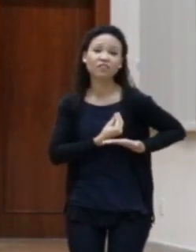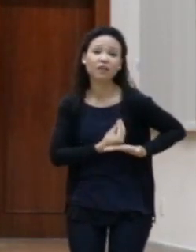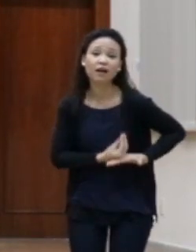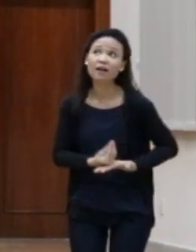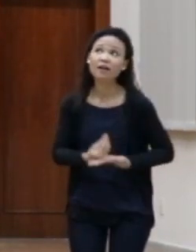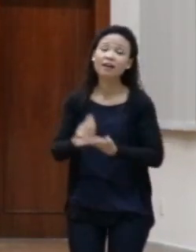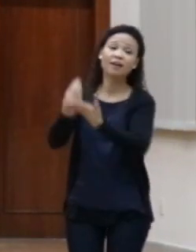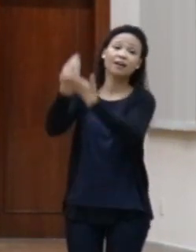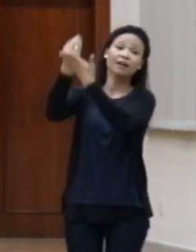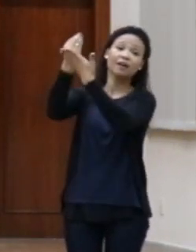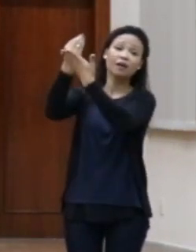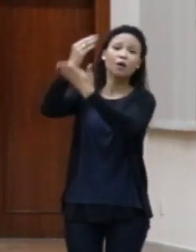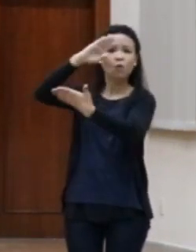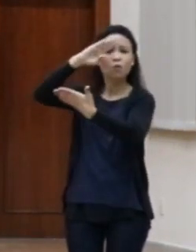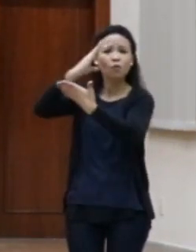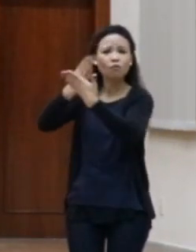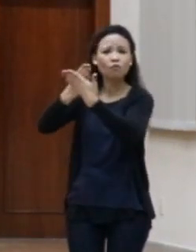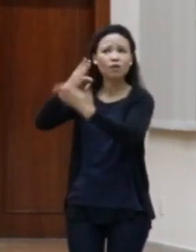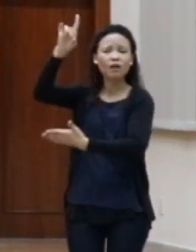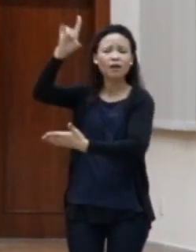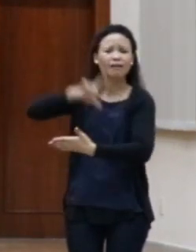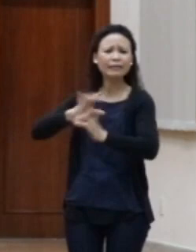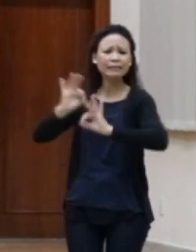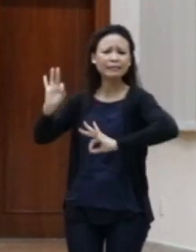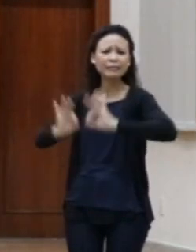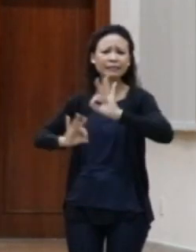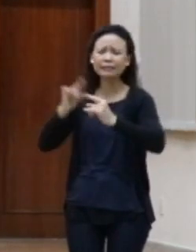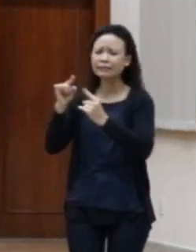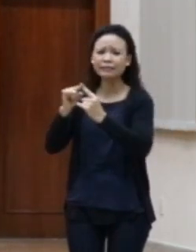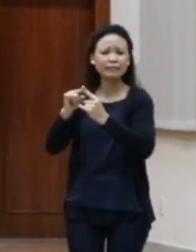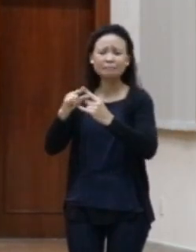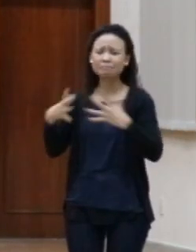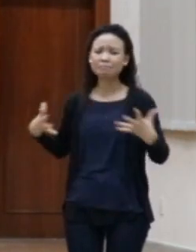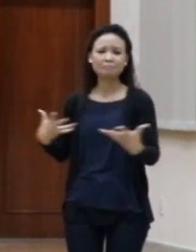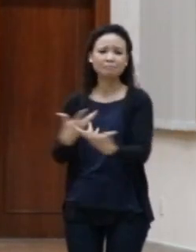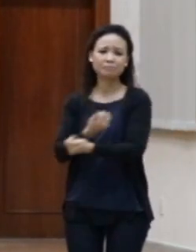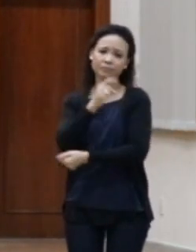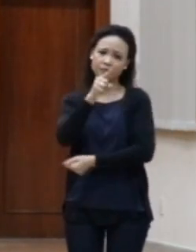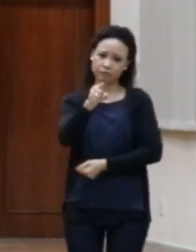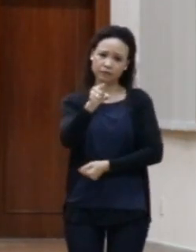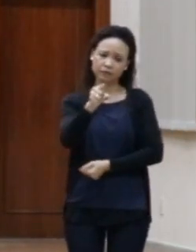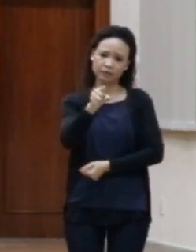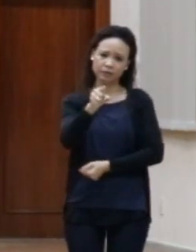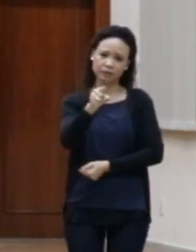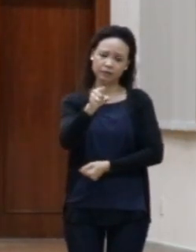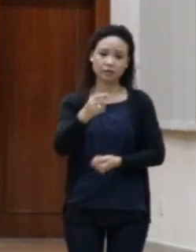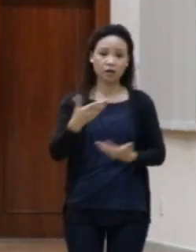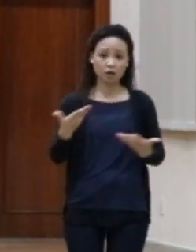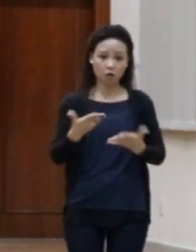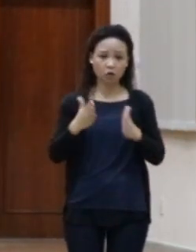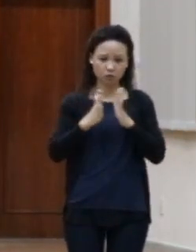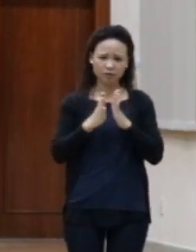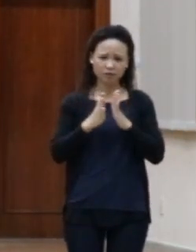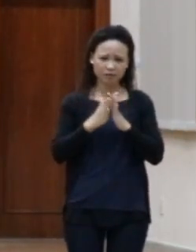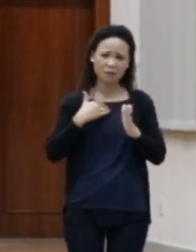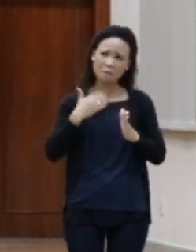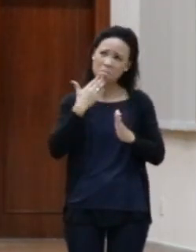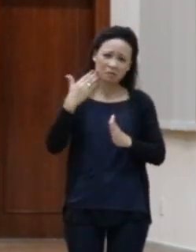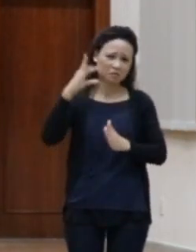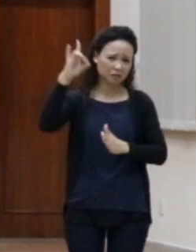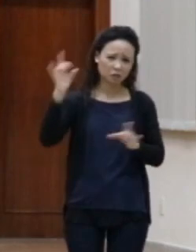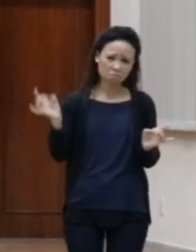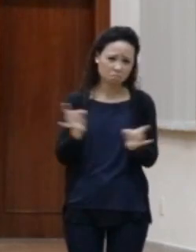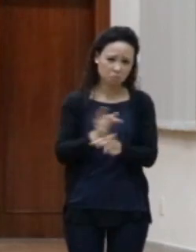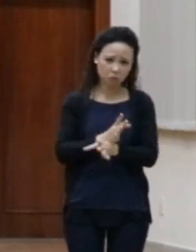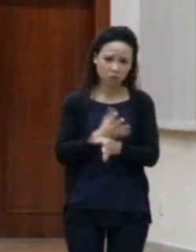Deus tem para você. A minha oração nessa noite, para concluir essa palavra, é que Deus te dê